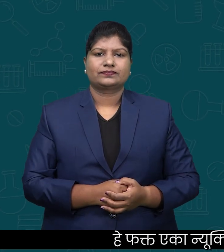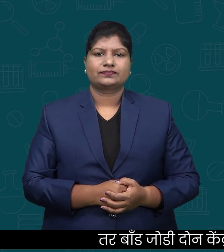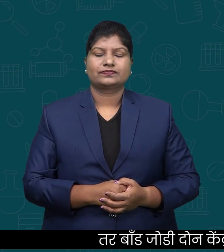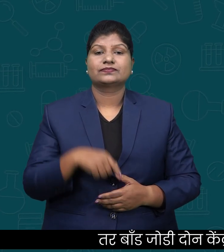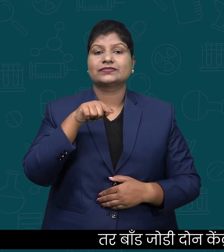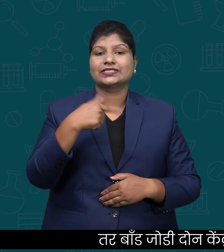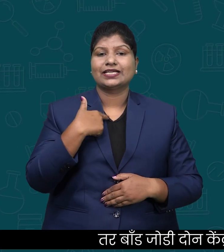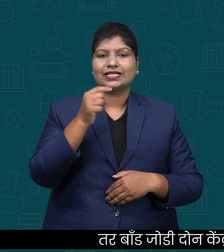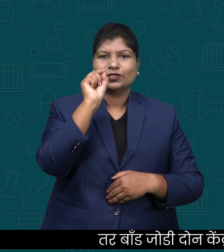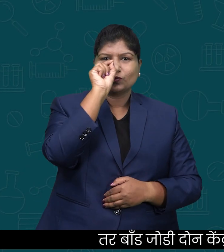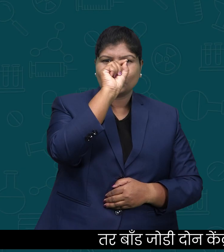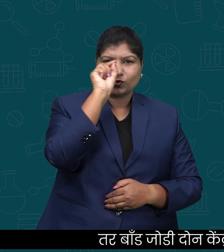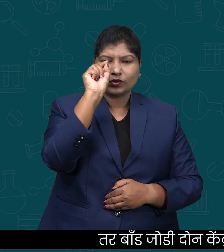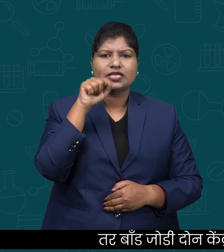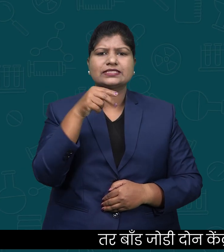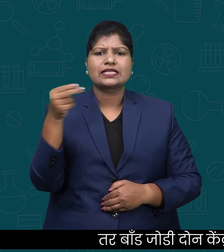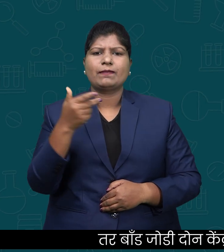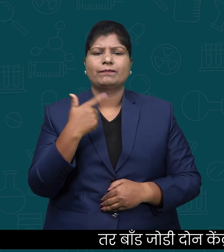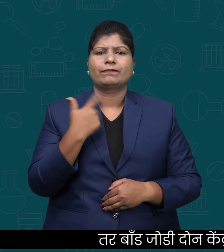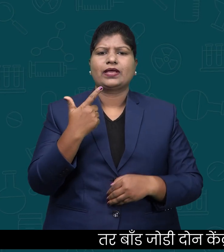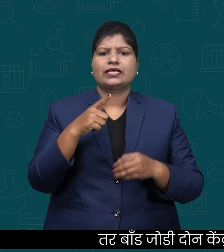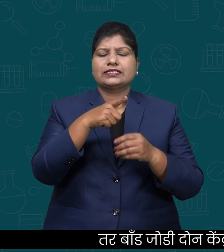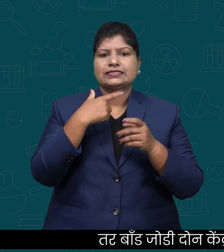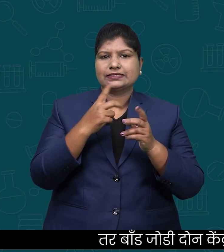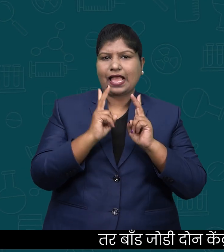तर बॉन्ड जोडी 2 केंद्रकांनी सामायिक केली जाते.